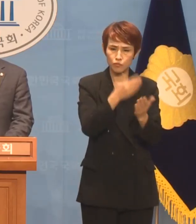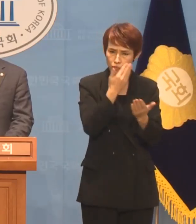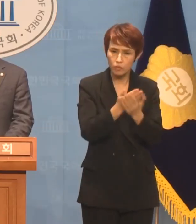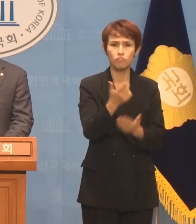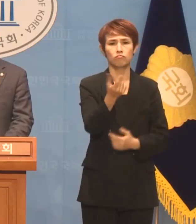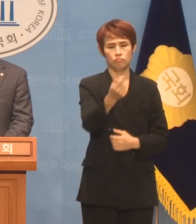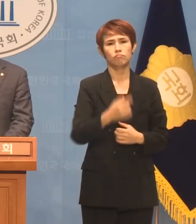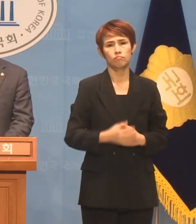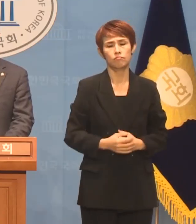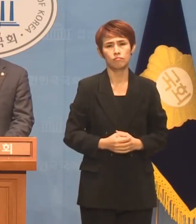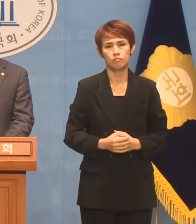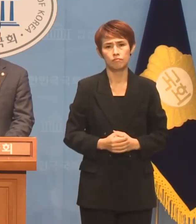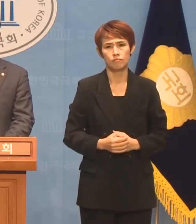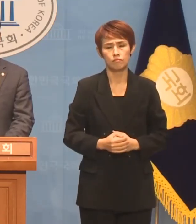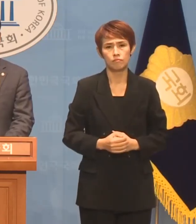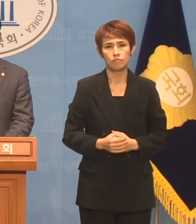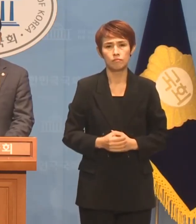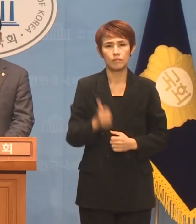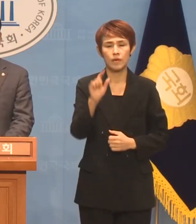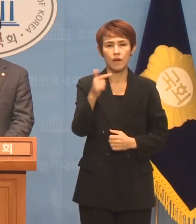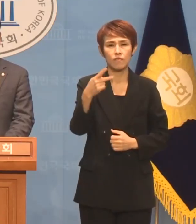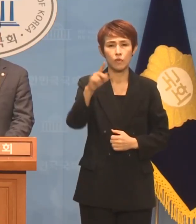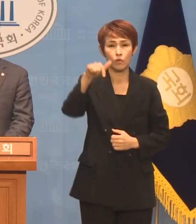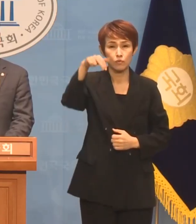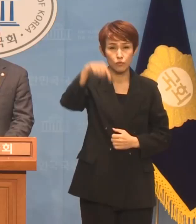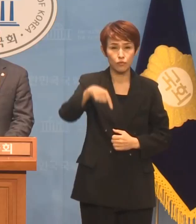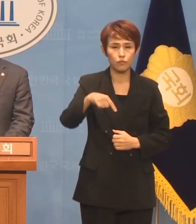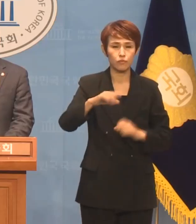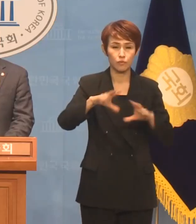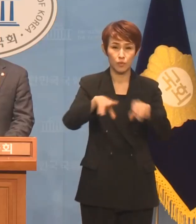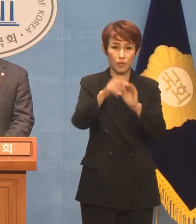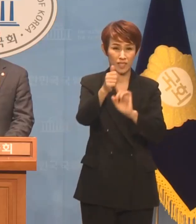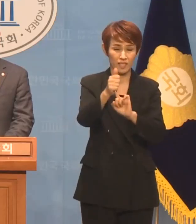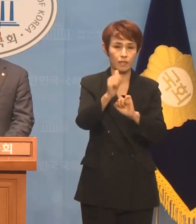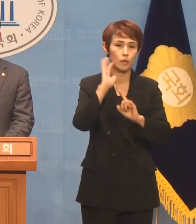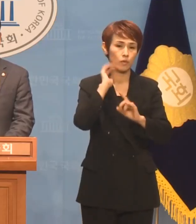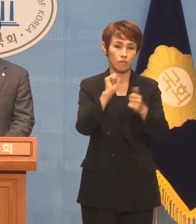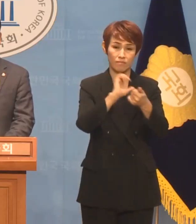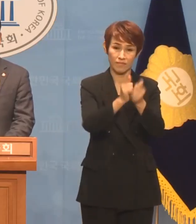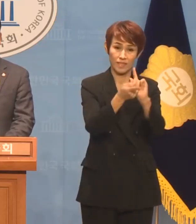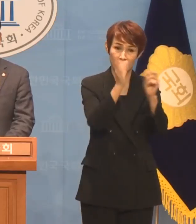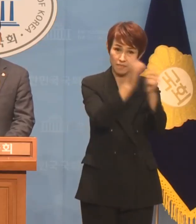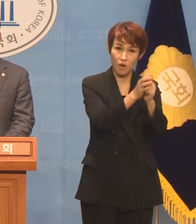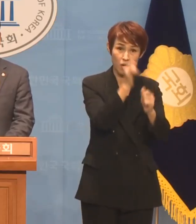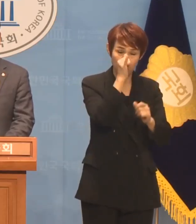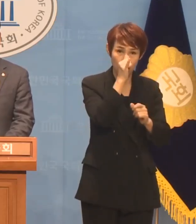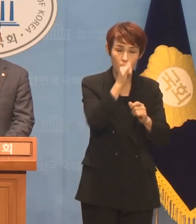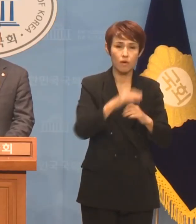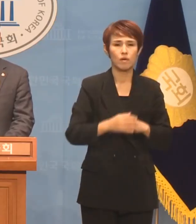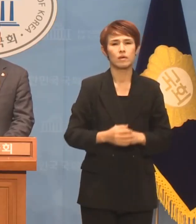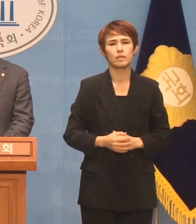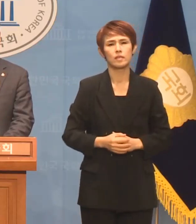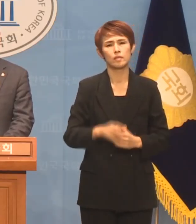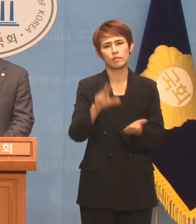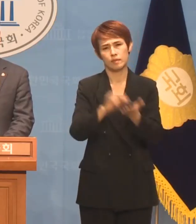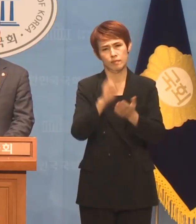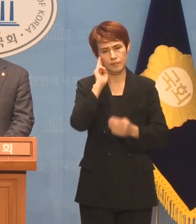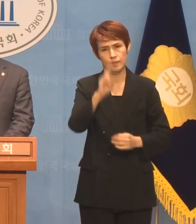길입니다. 한덕수 대통령 권한대행은 권주를 마다하고 벌주를 마실